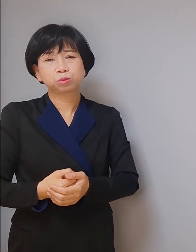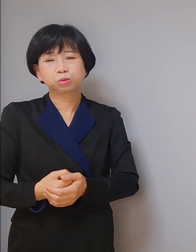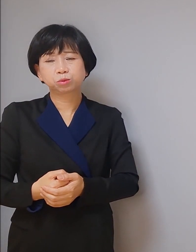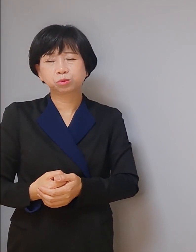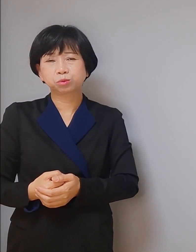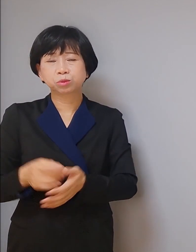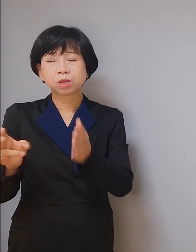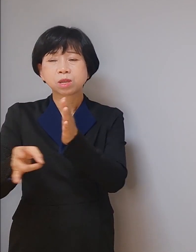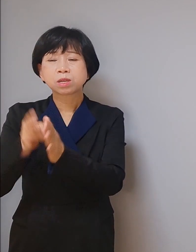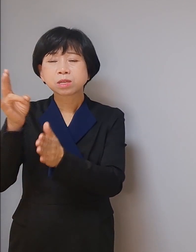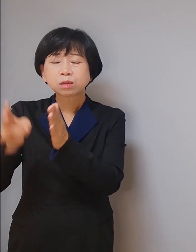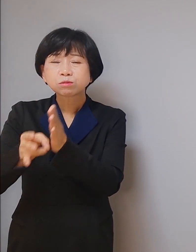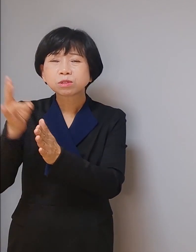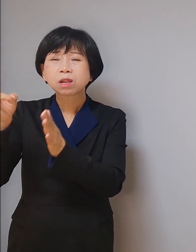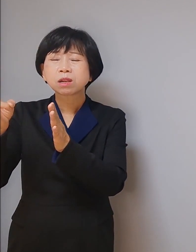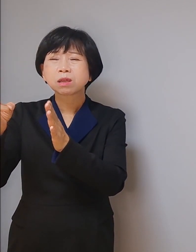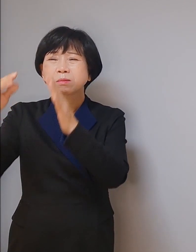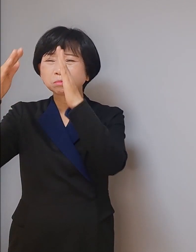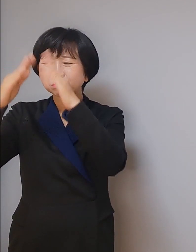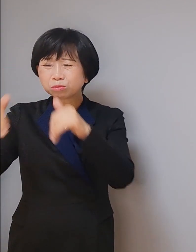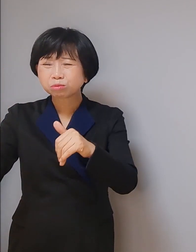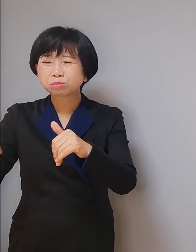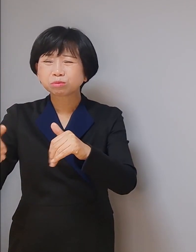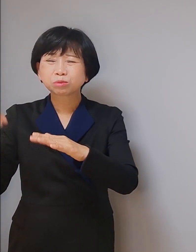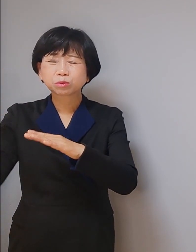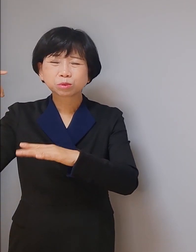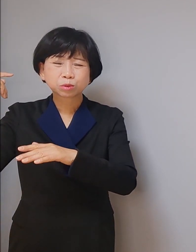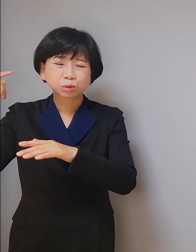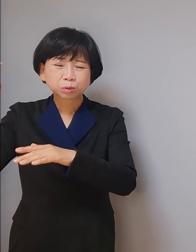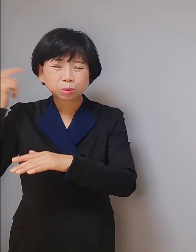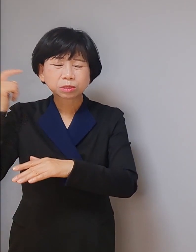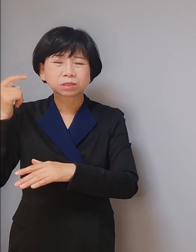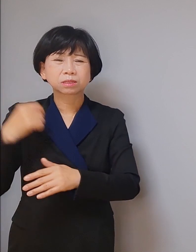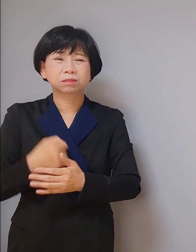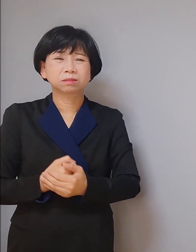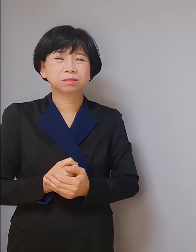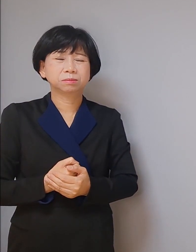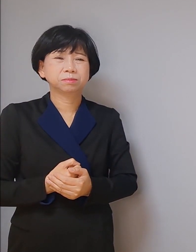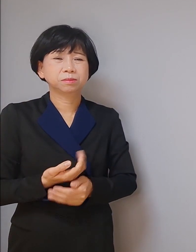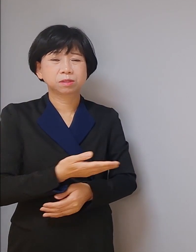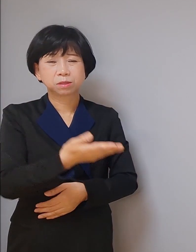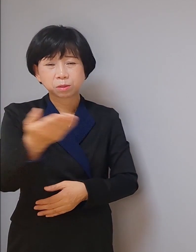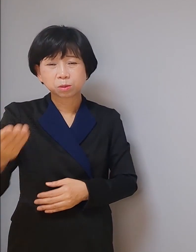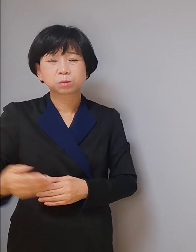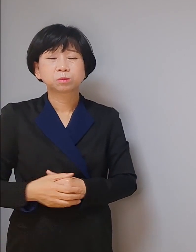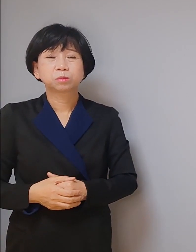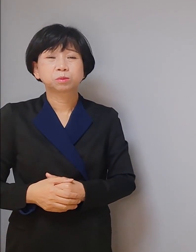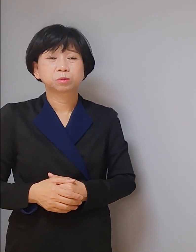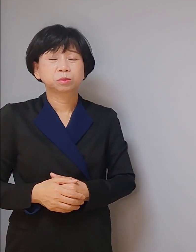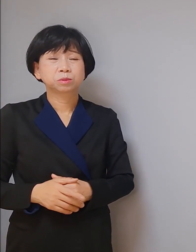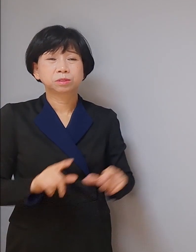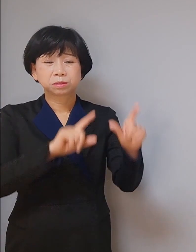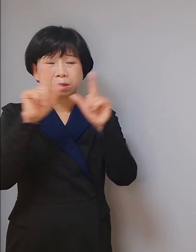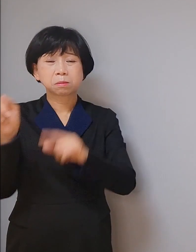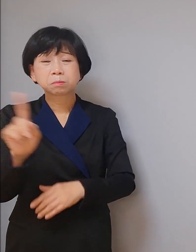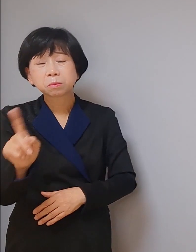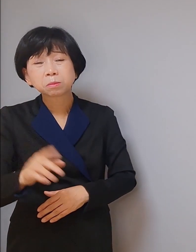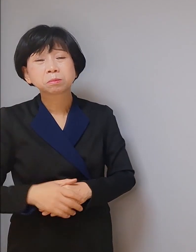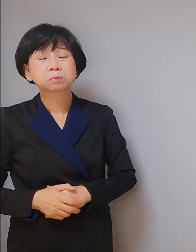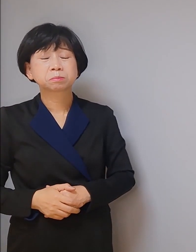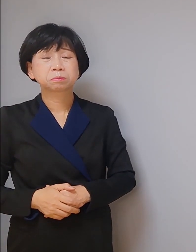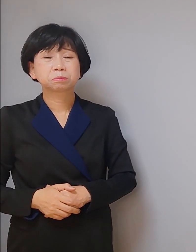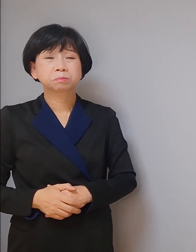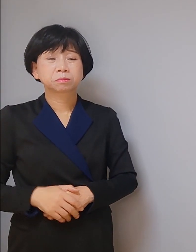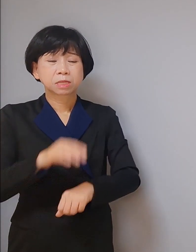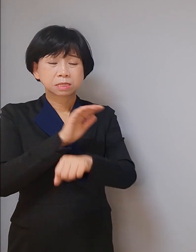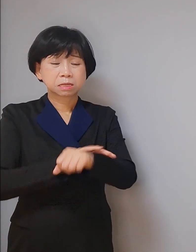겁니다. 성도 여러분, 인생을 얼마나 사셨습니까? 또 어떻게 사셨습니까? 잘 먹고 잘